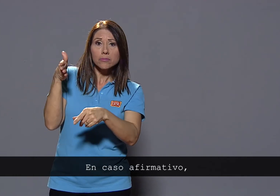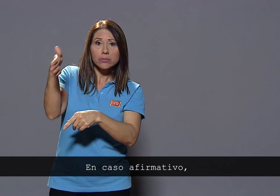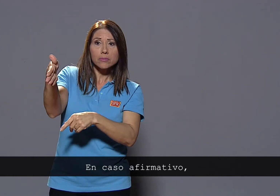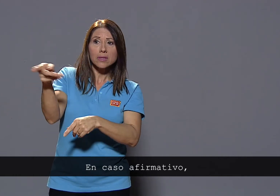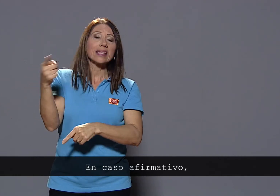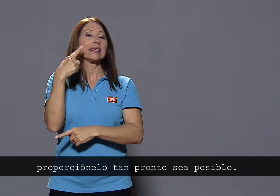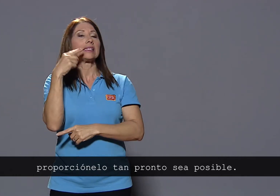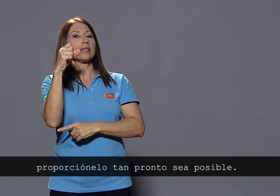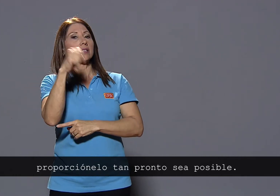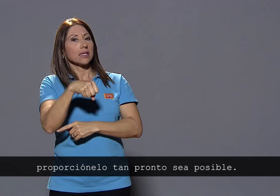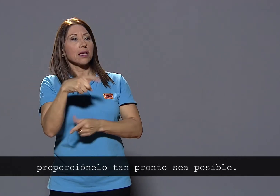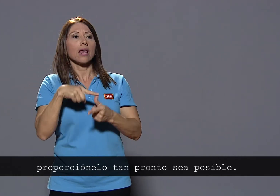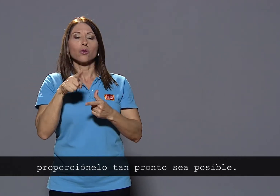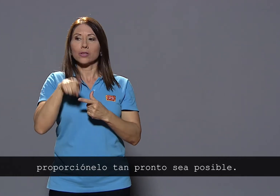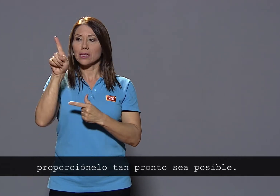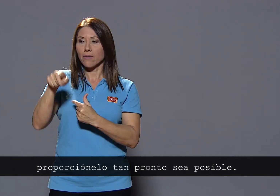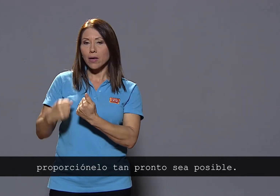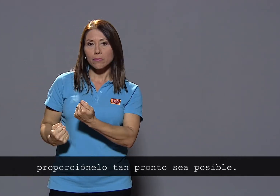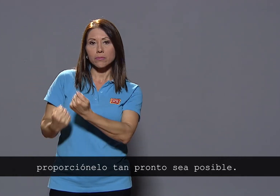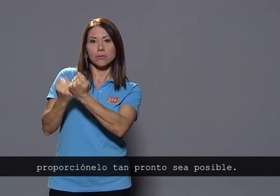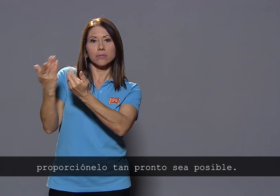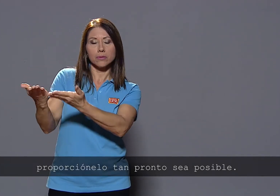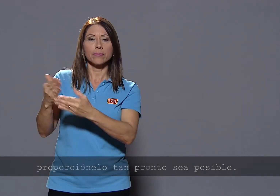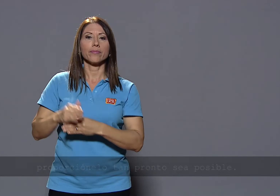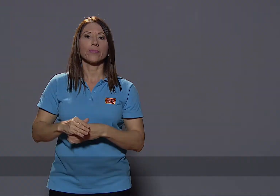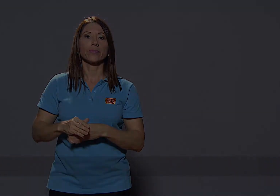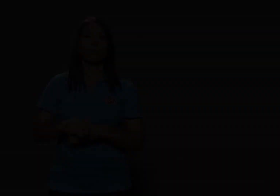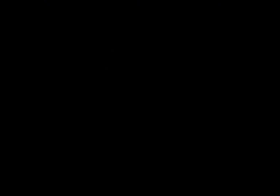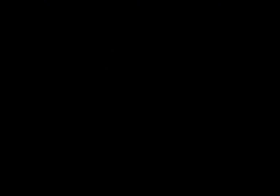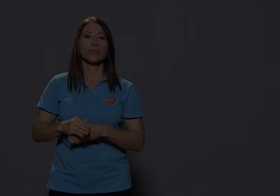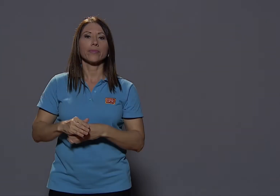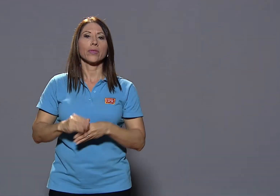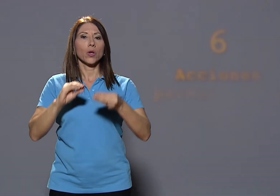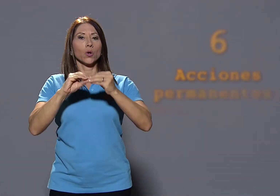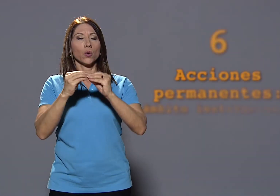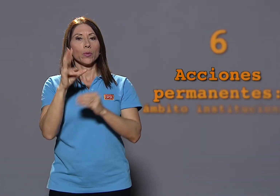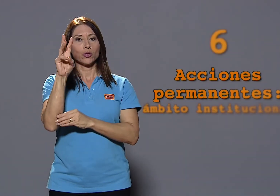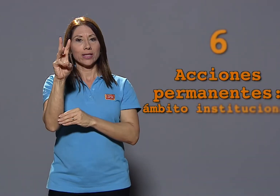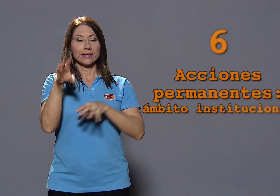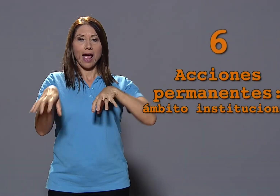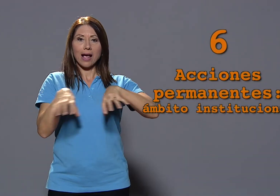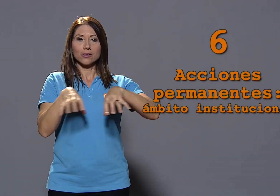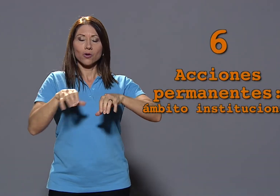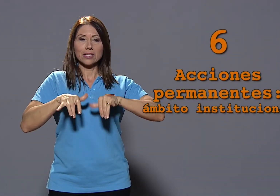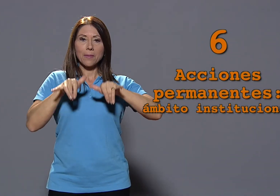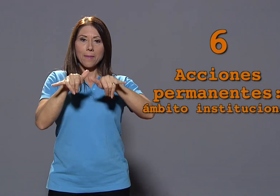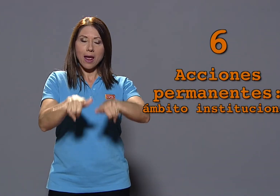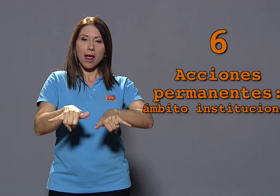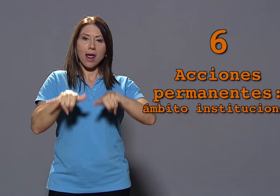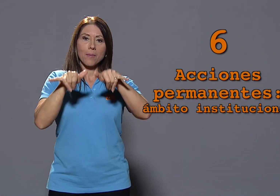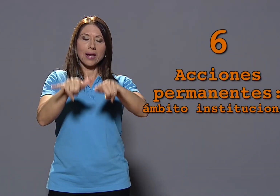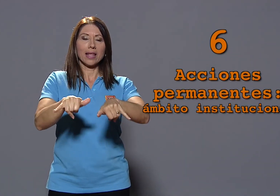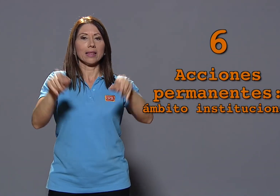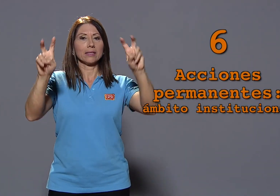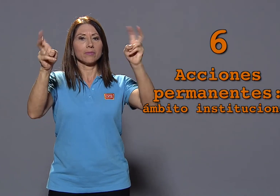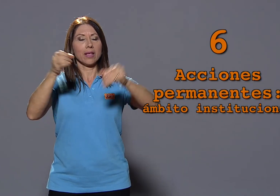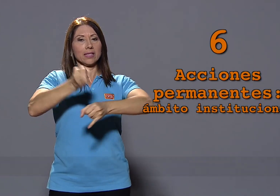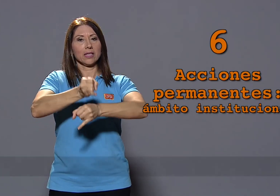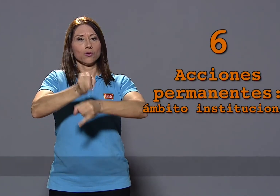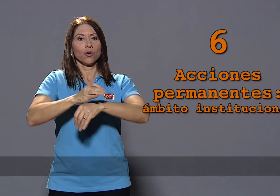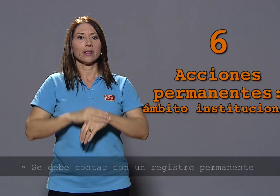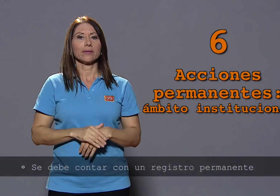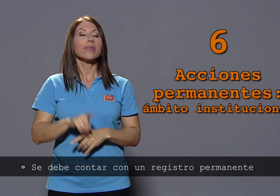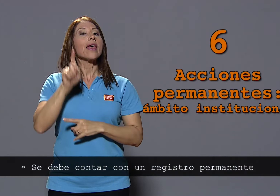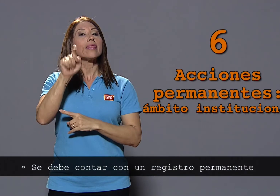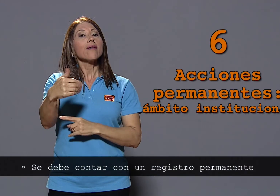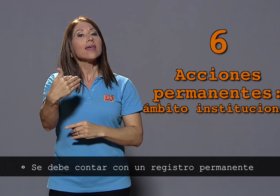caso afirmativo, proporciónelo tan pronto sea posible. 6. Acciones permanentes. Ámbito